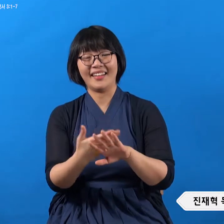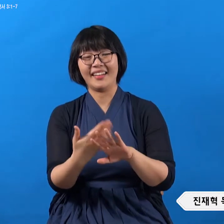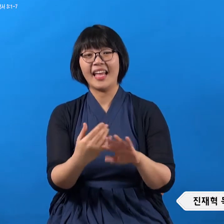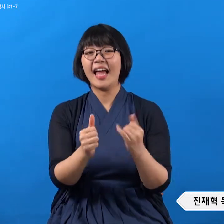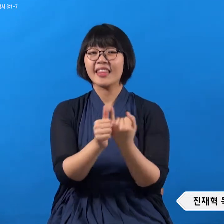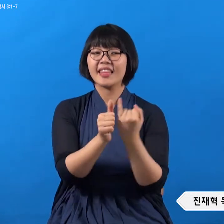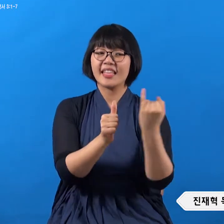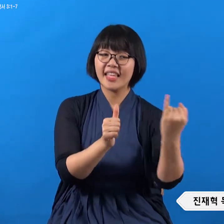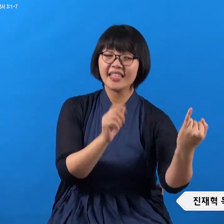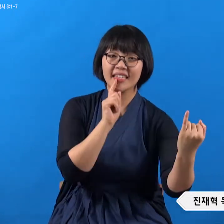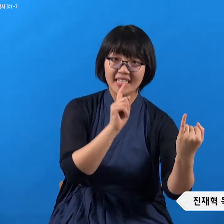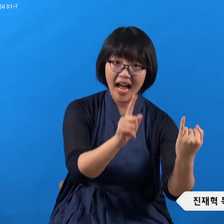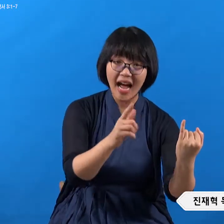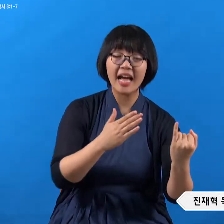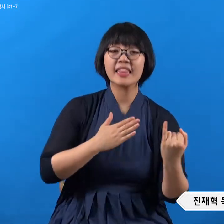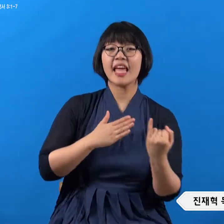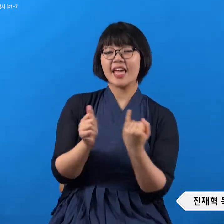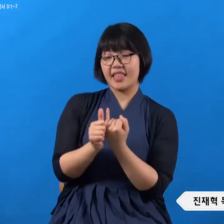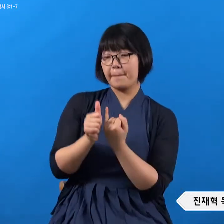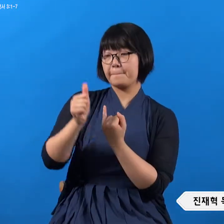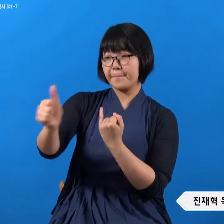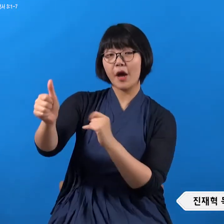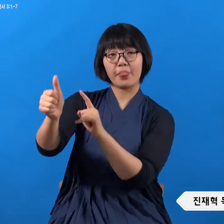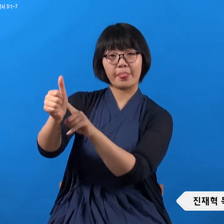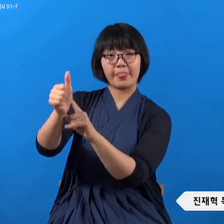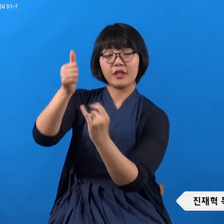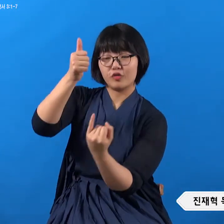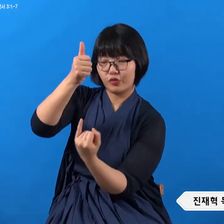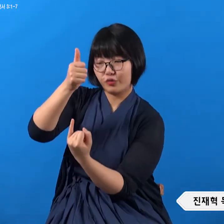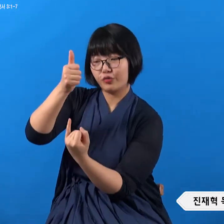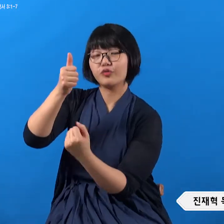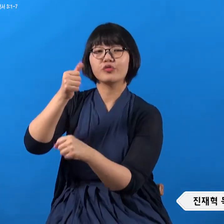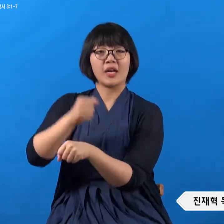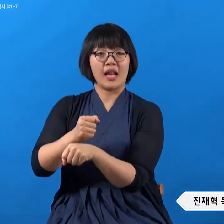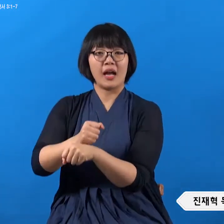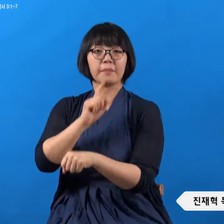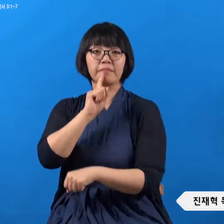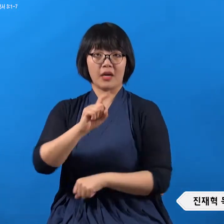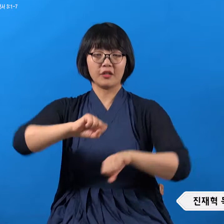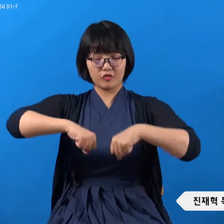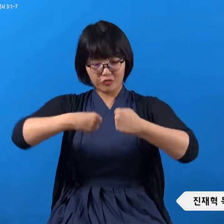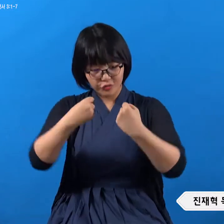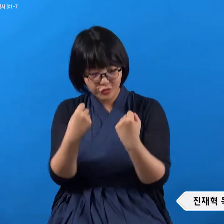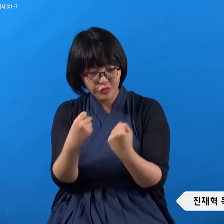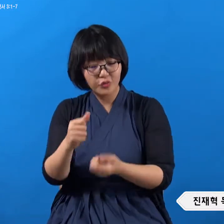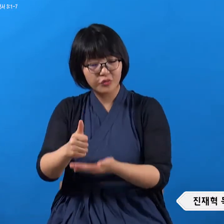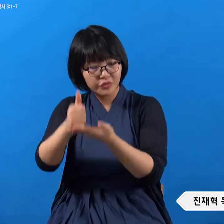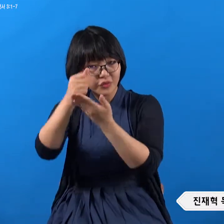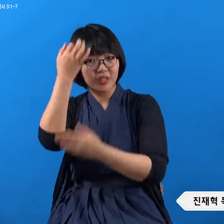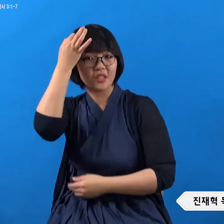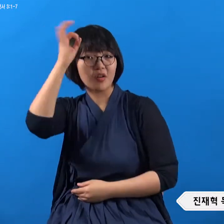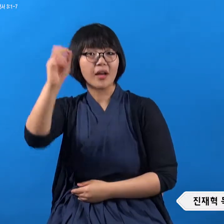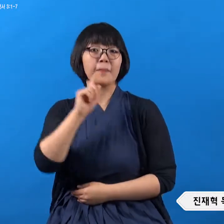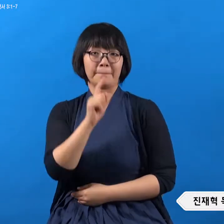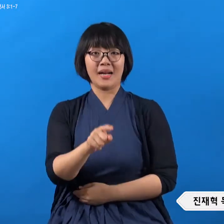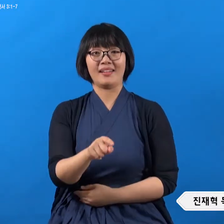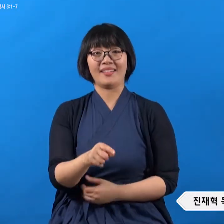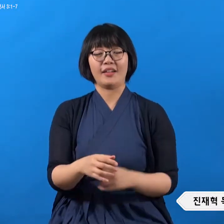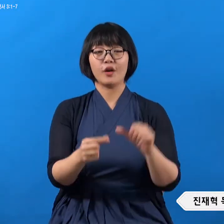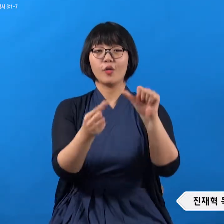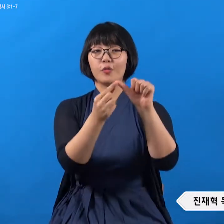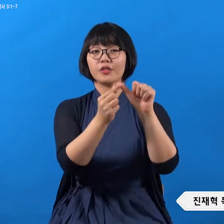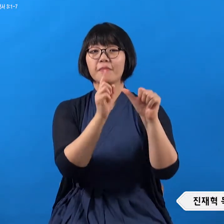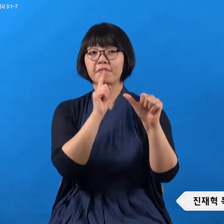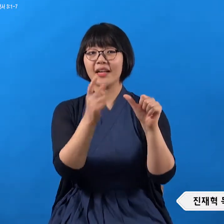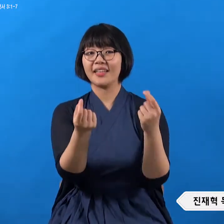않습니다. 아내들이여 자기 남편에게 순종하라라고 말씀하고 있습니다.